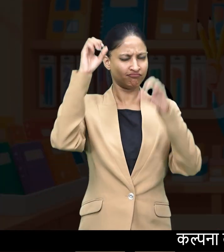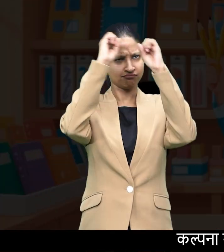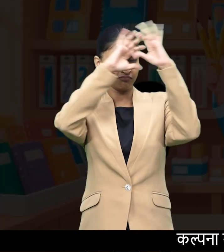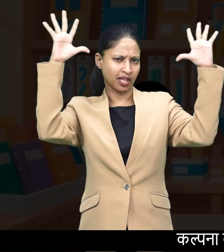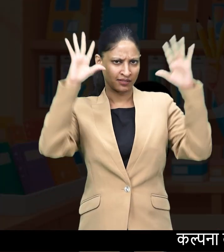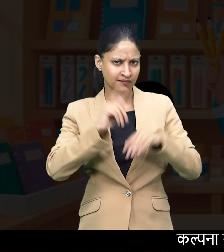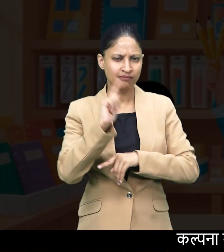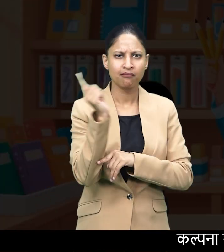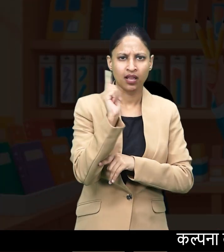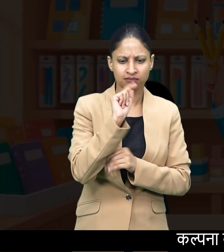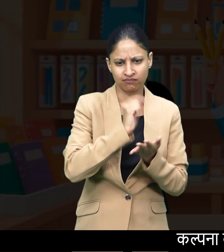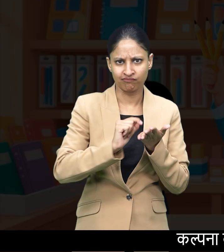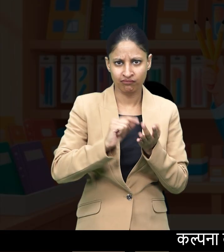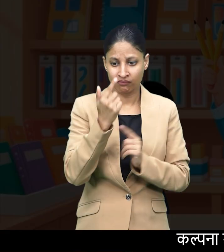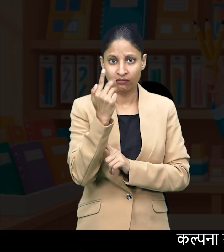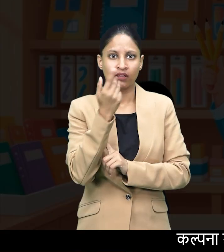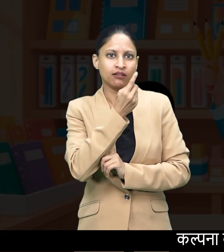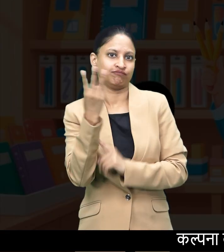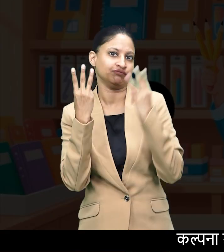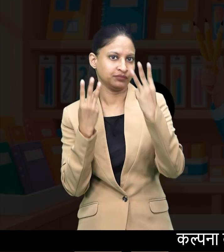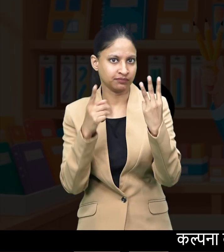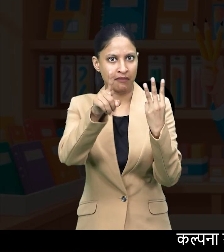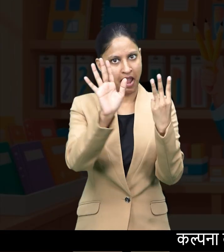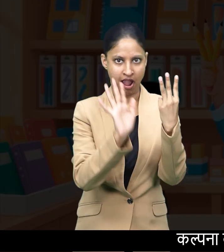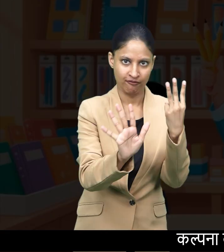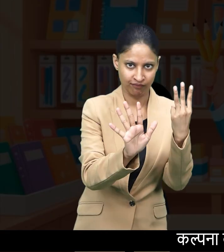कल्पना कीजिए कि आपके पास 3 पेंसिलें हैं।